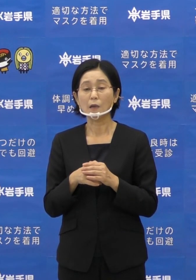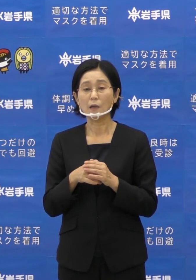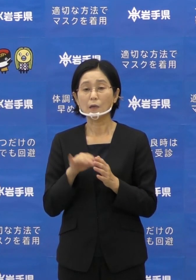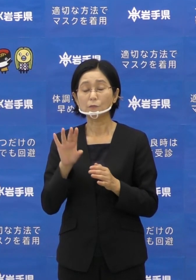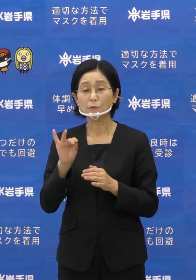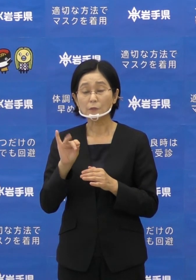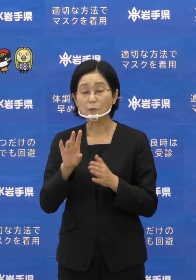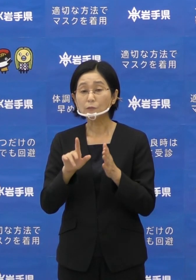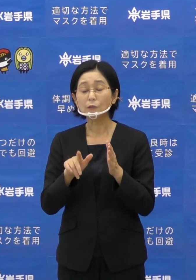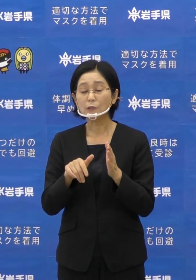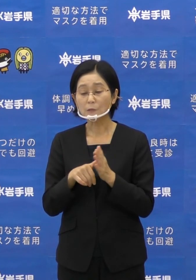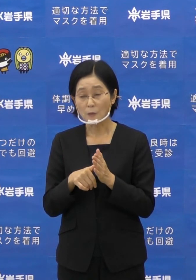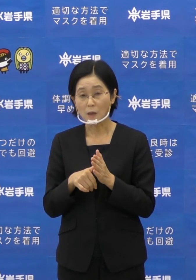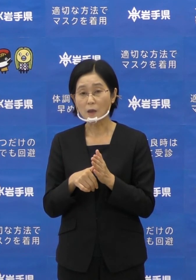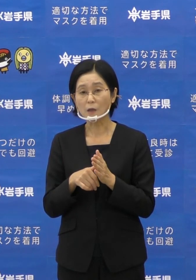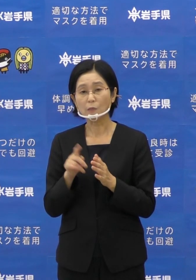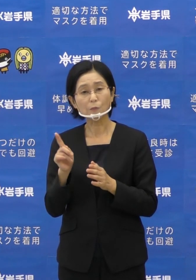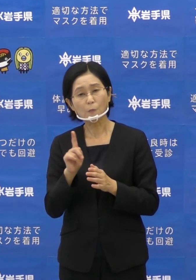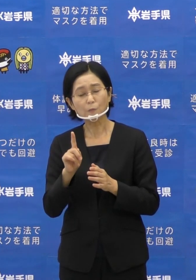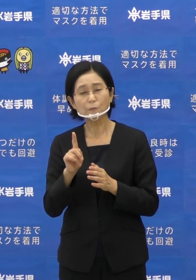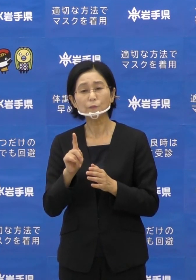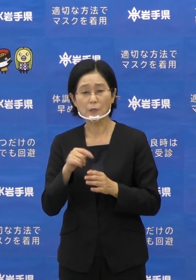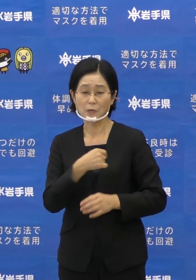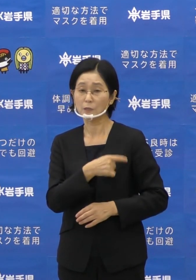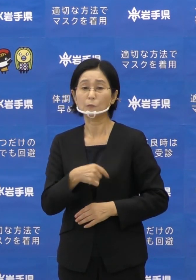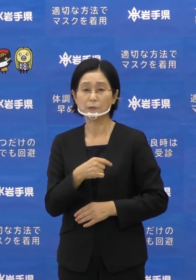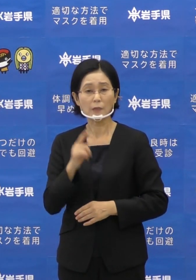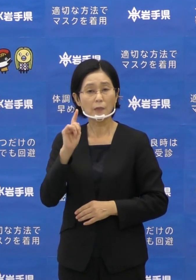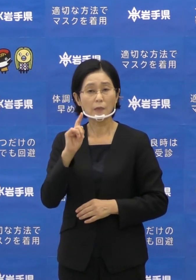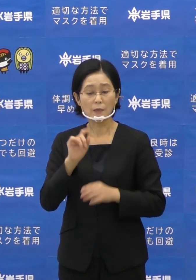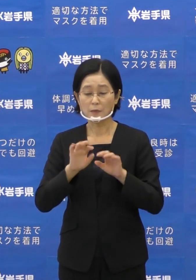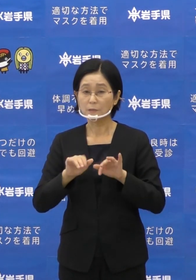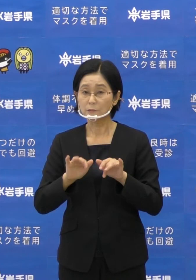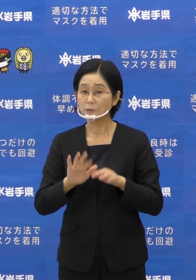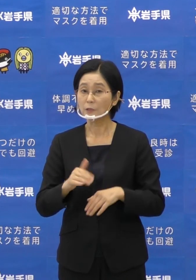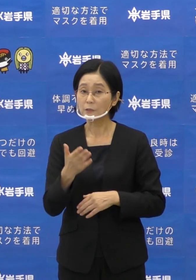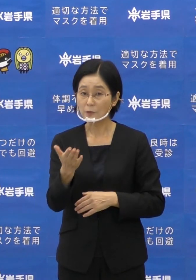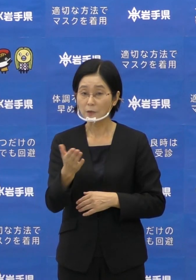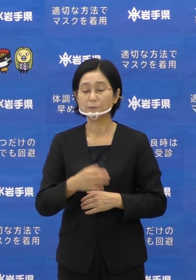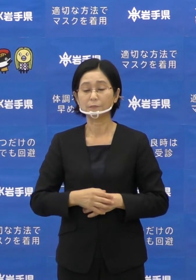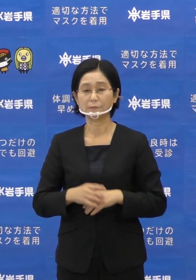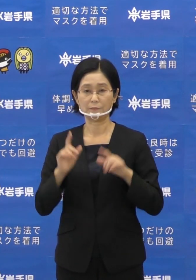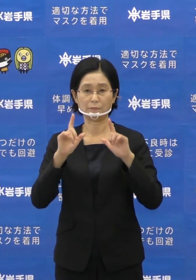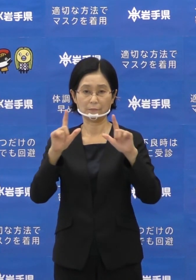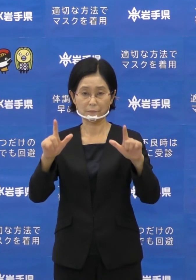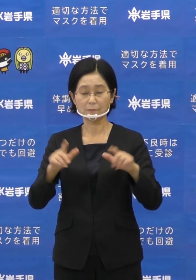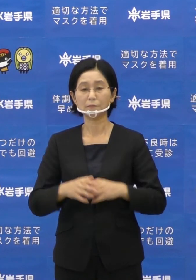のか、どういう趣旨で書かれたのかっていうのを教えていただいてよろしいですか。 簡単な話で、